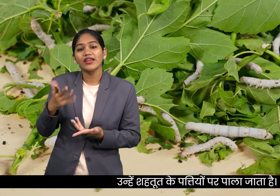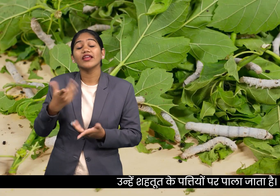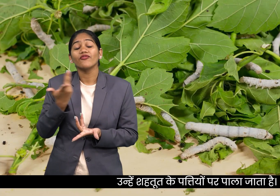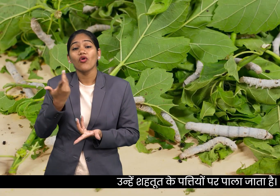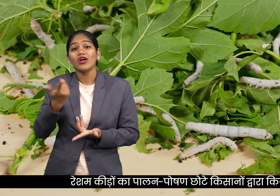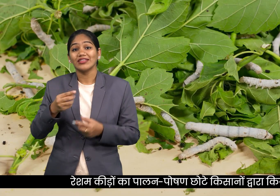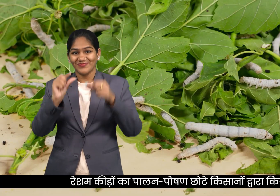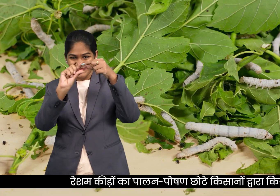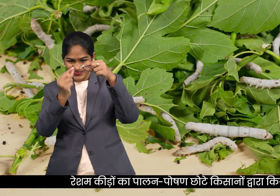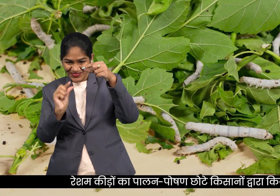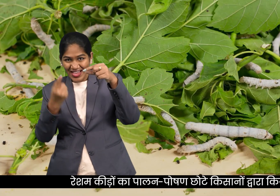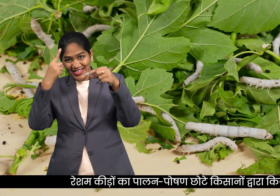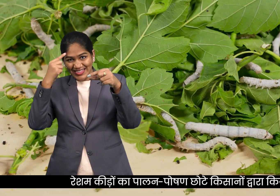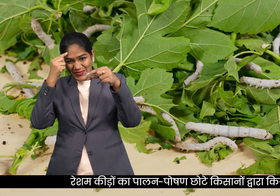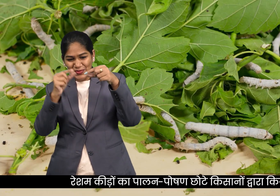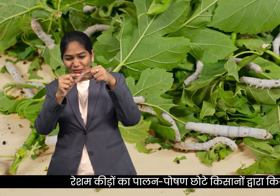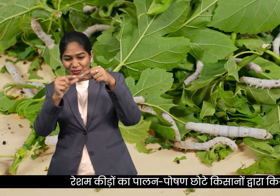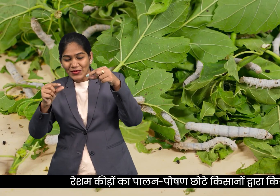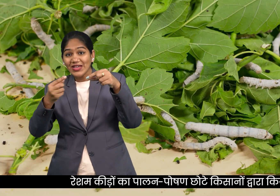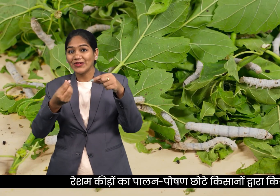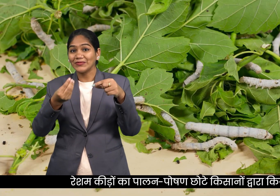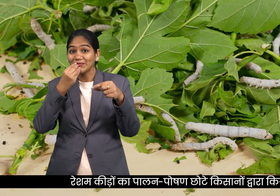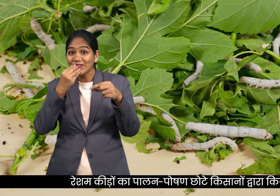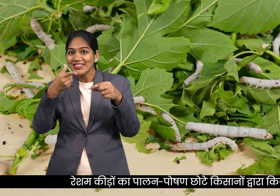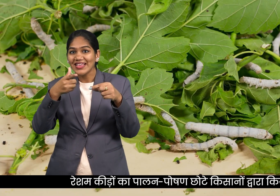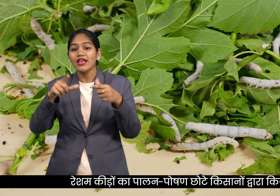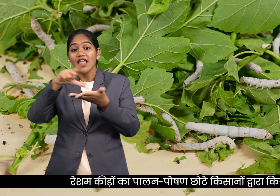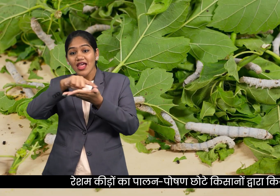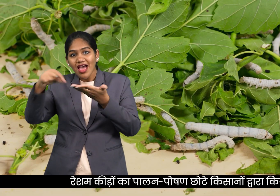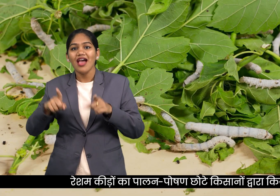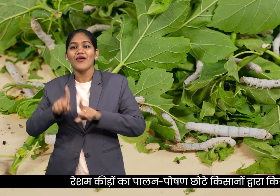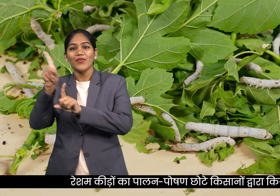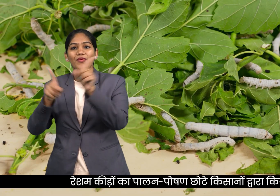है। रेशमी कीड़ों का पालन पोषण